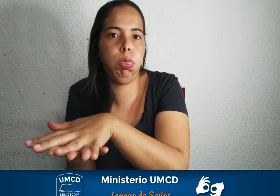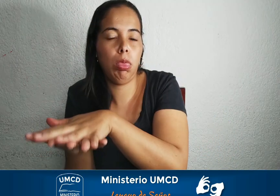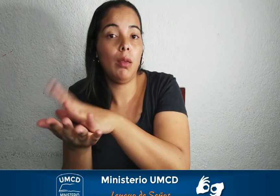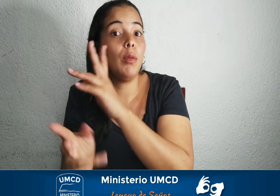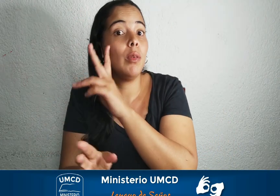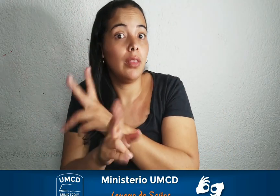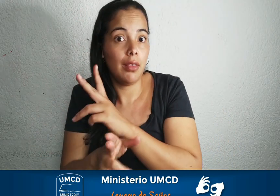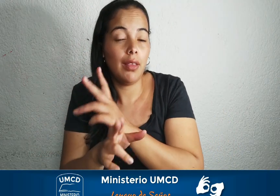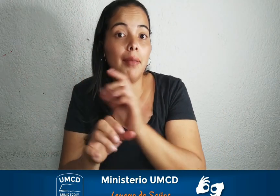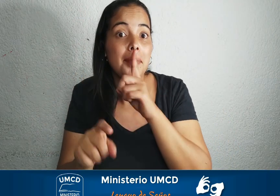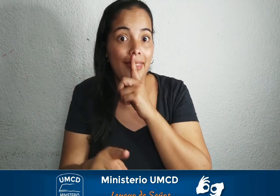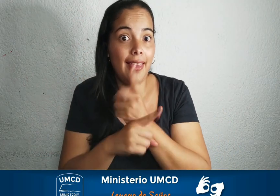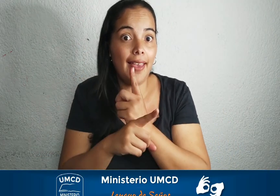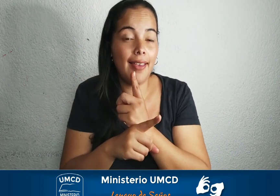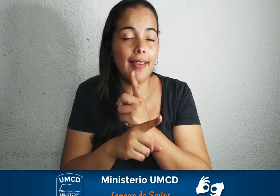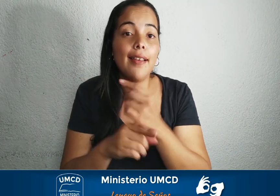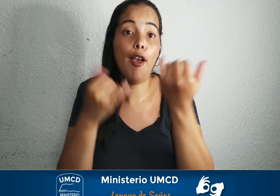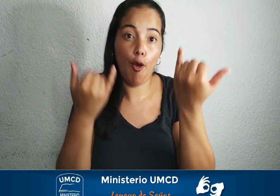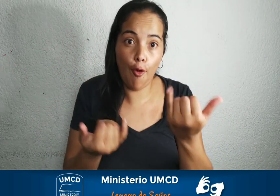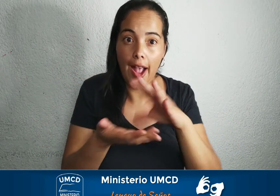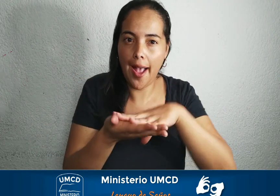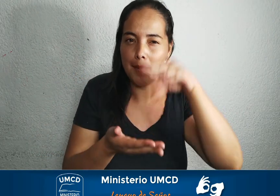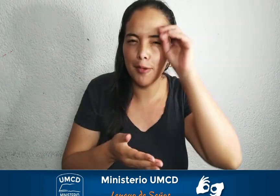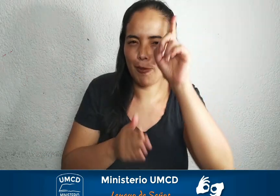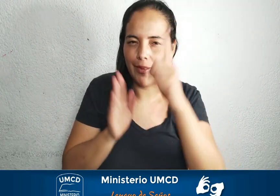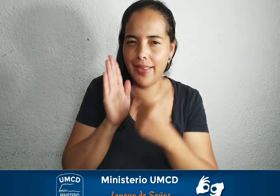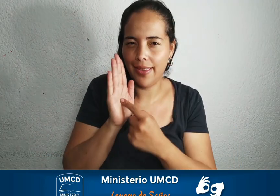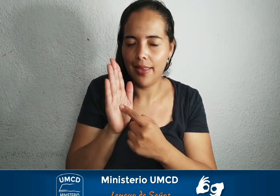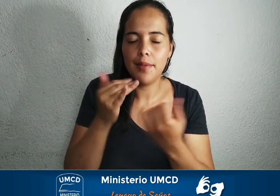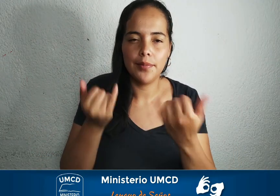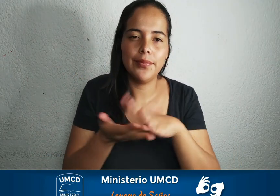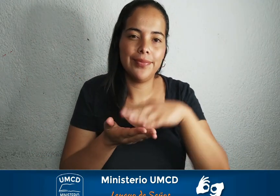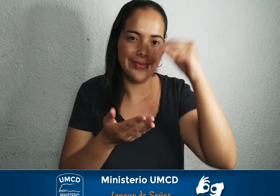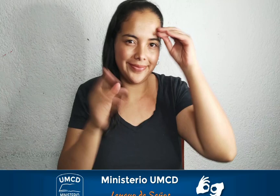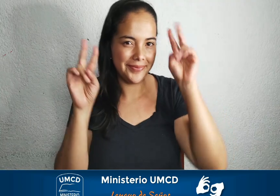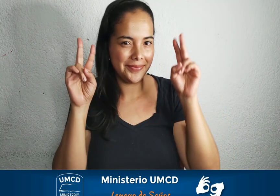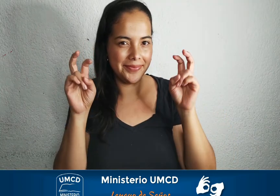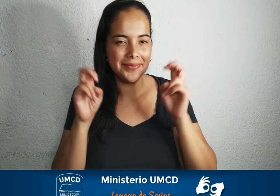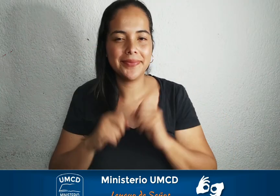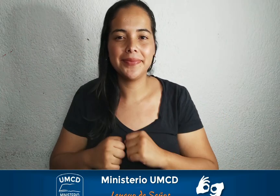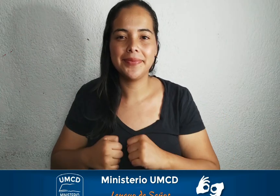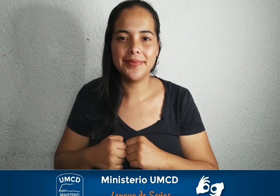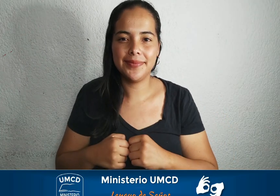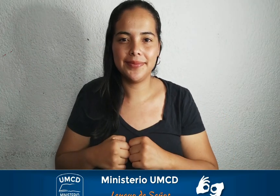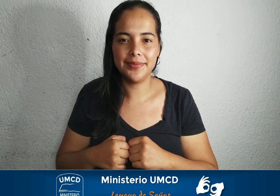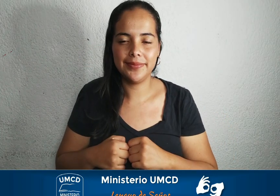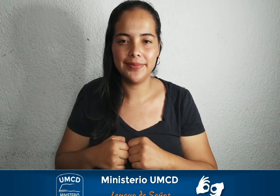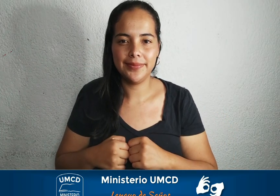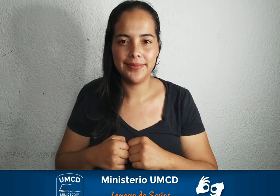que puede generar grandes problemas. Esta es nuestra lección de hoy día en Un Momento con Dios.